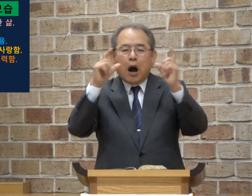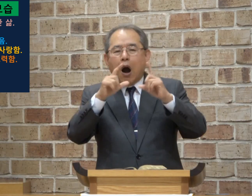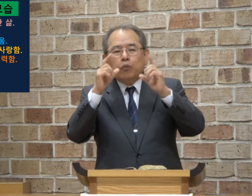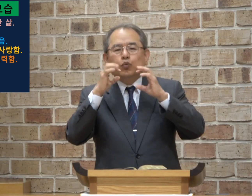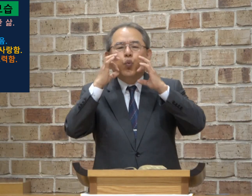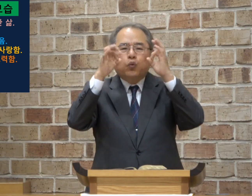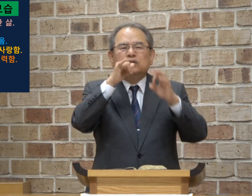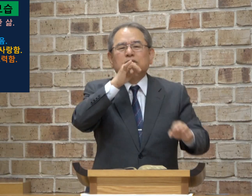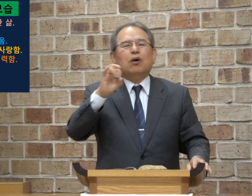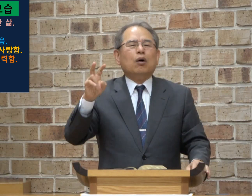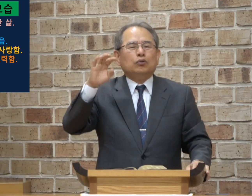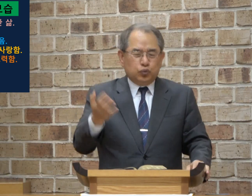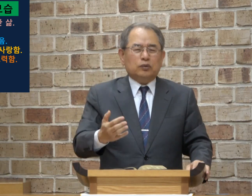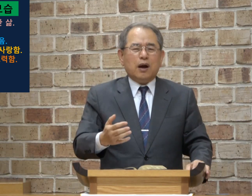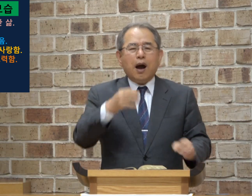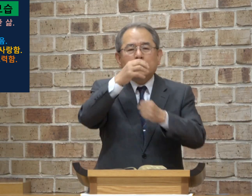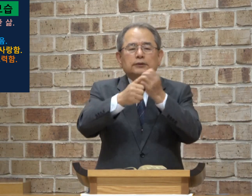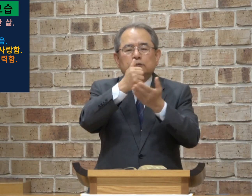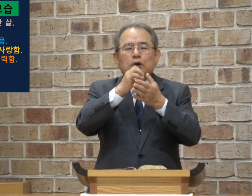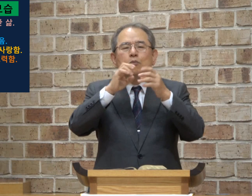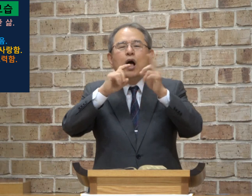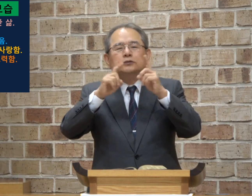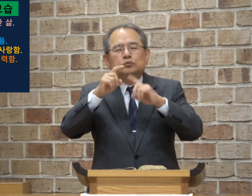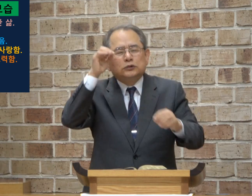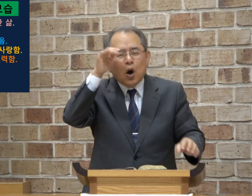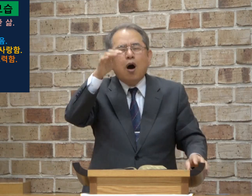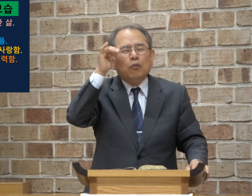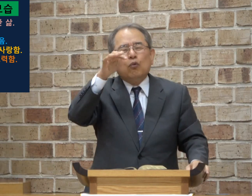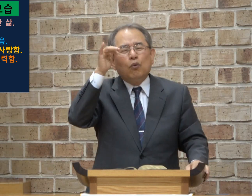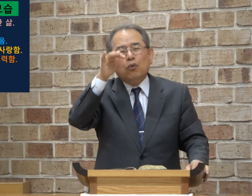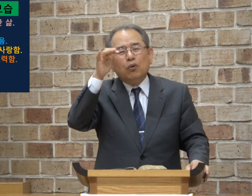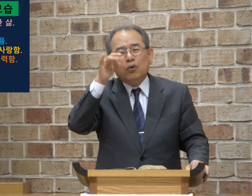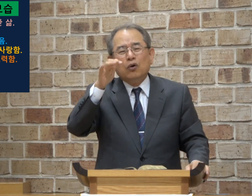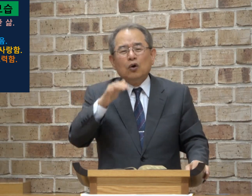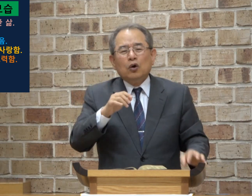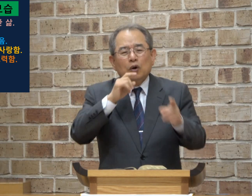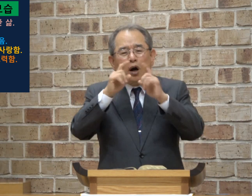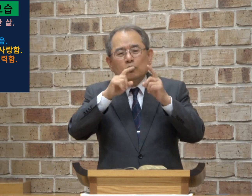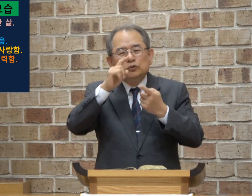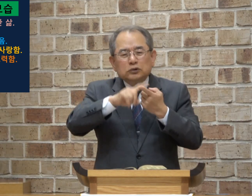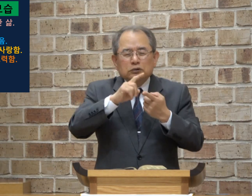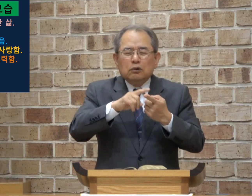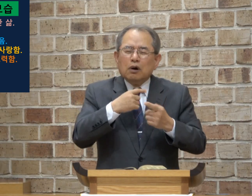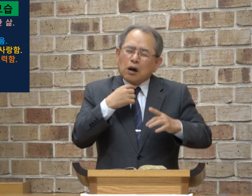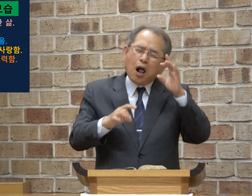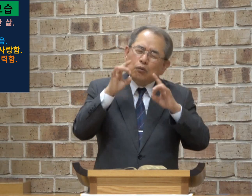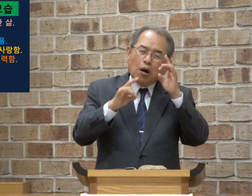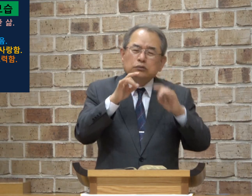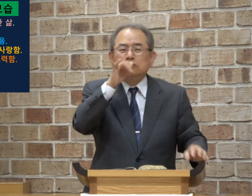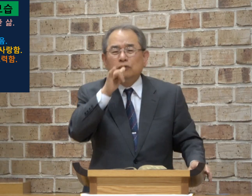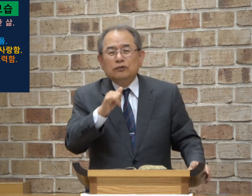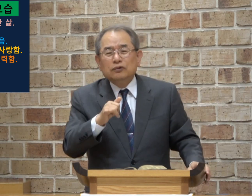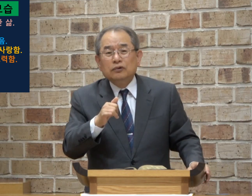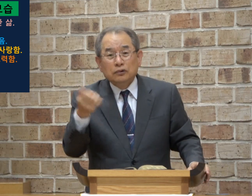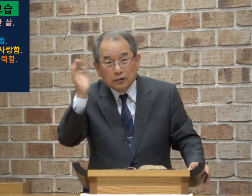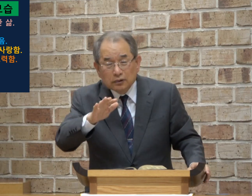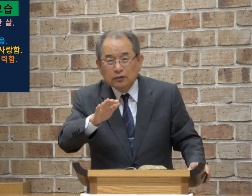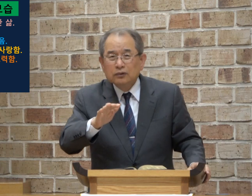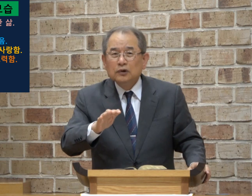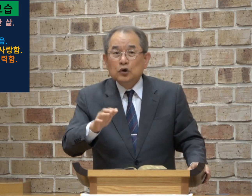죄악을 끊지 못하고 하는 것이 아니라 성령받은 사람은 죄를 멀리하고 깨끗한 삶을 살고 하나님의 말씀에 사모하고